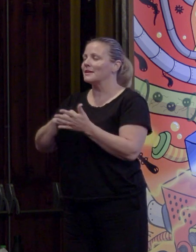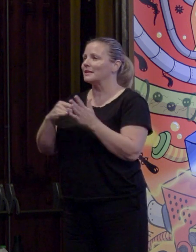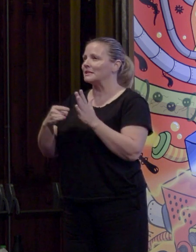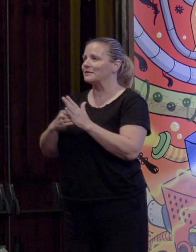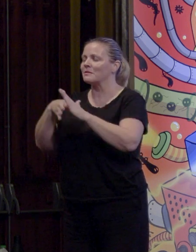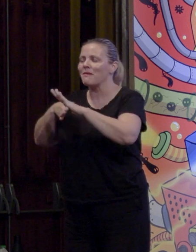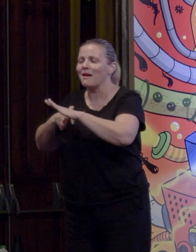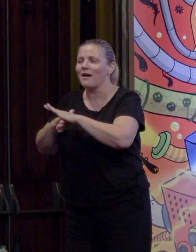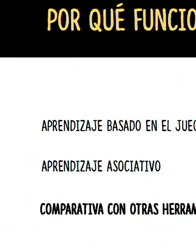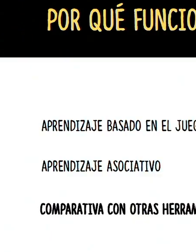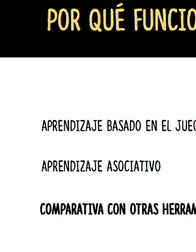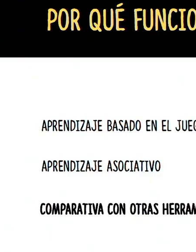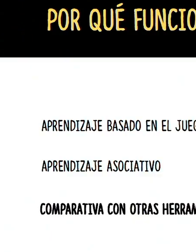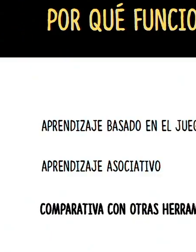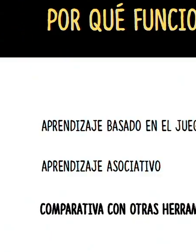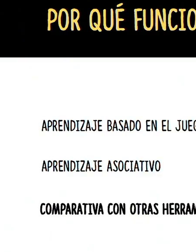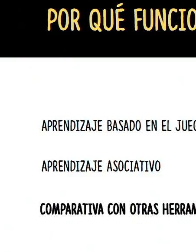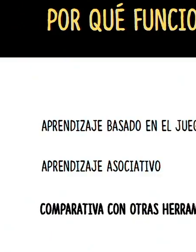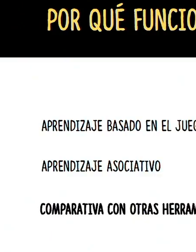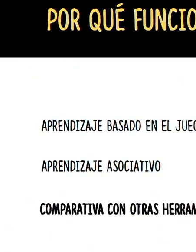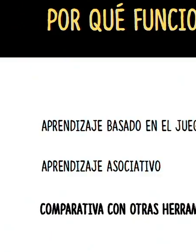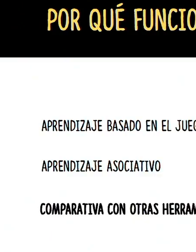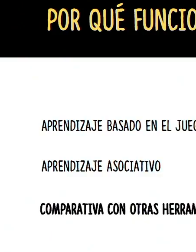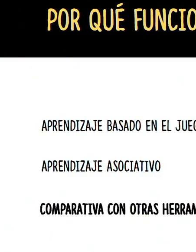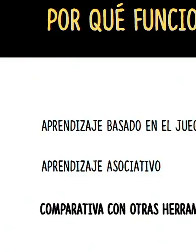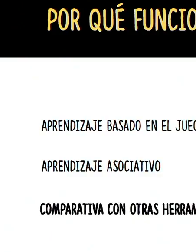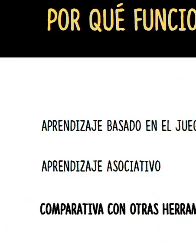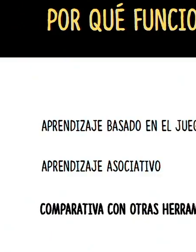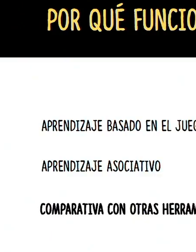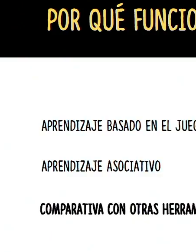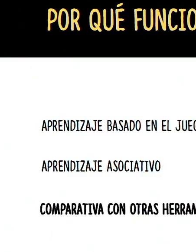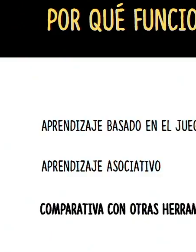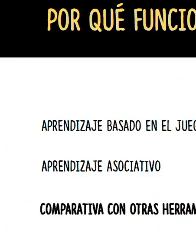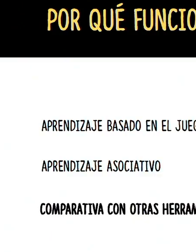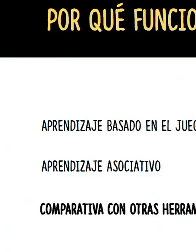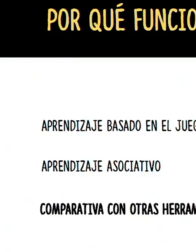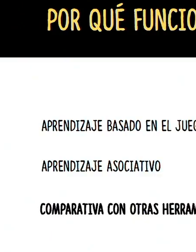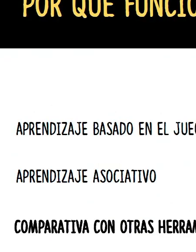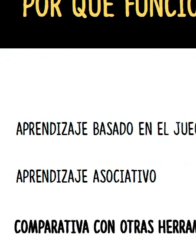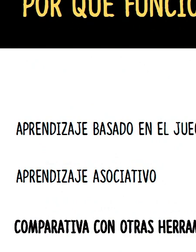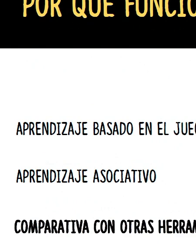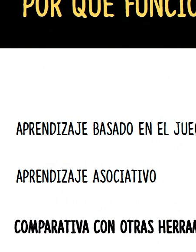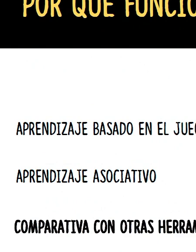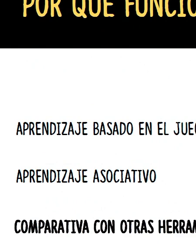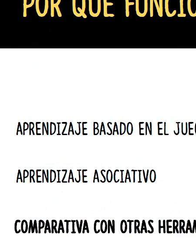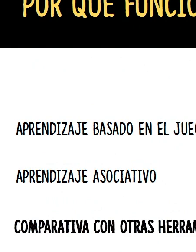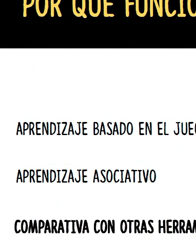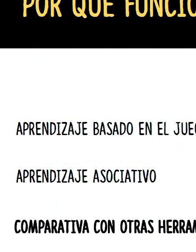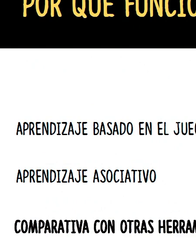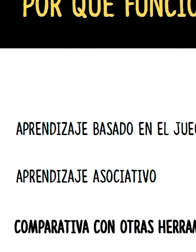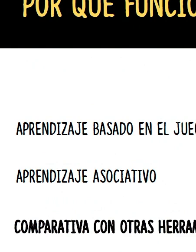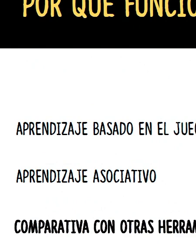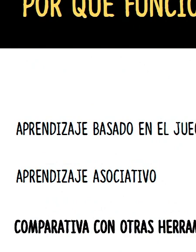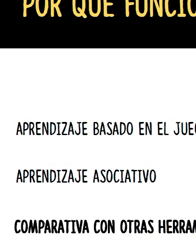accesible a nivel de velocidad y a nivel económico para tener un conocimiento básico que nos permita romper esa